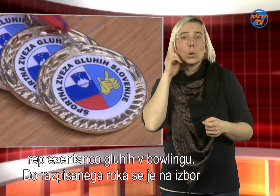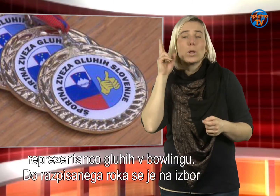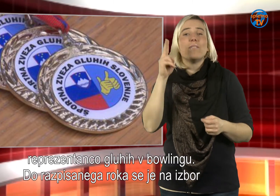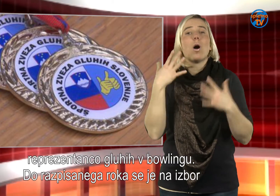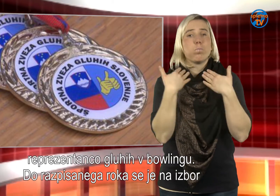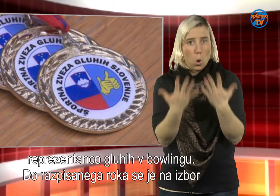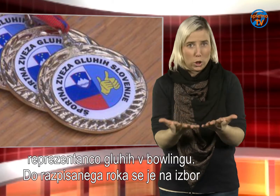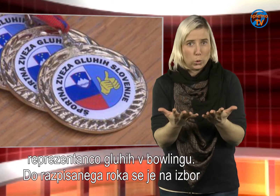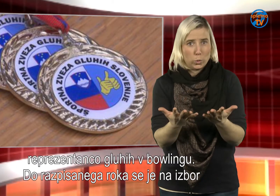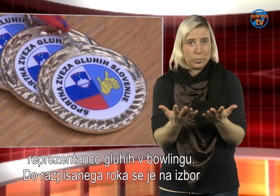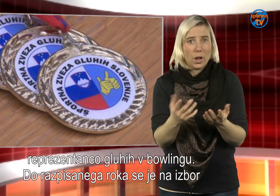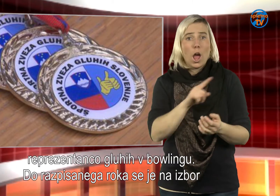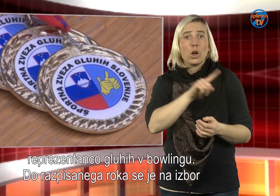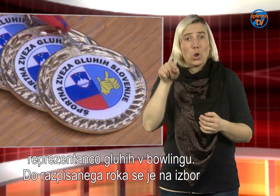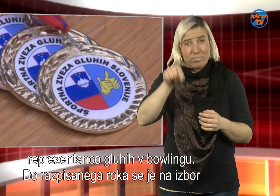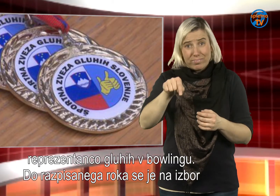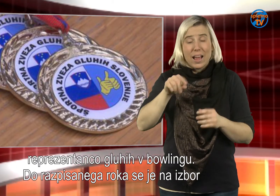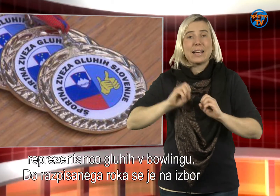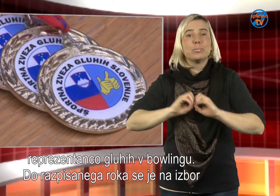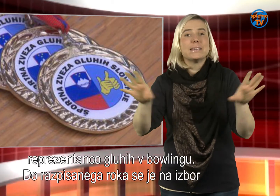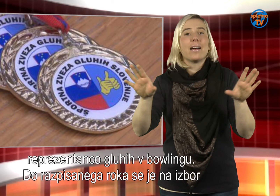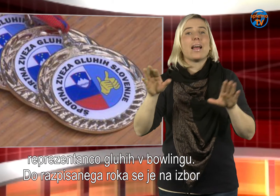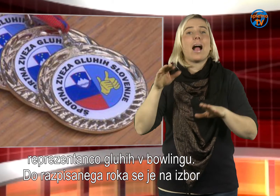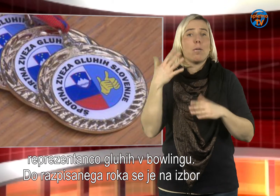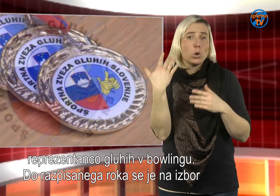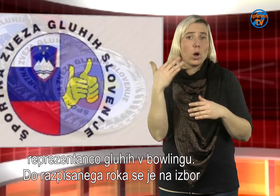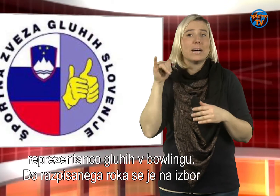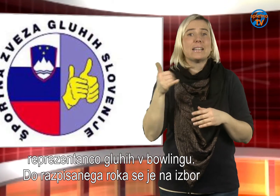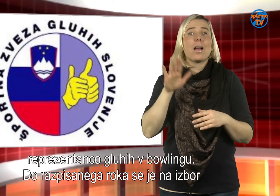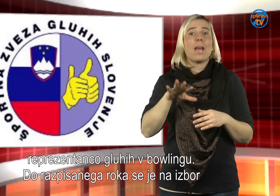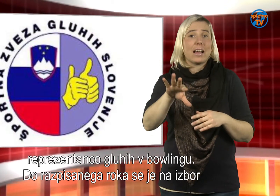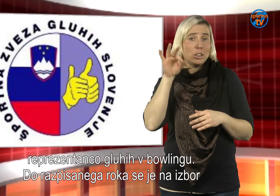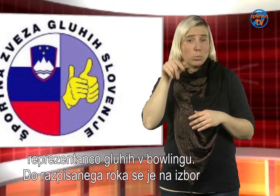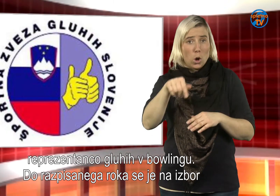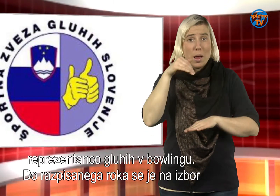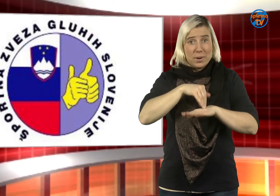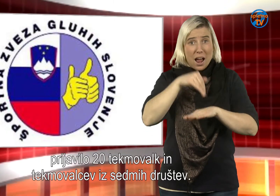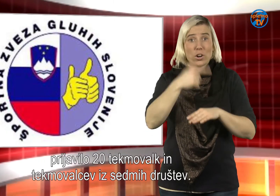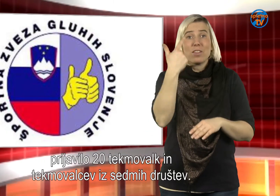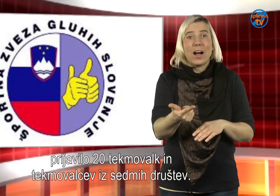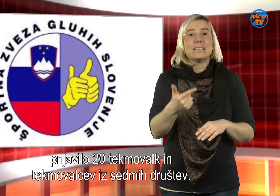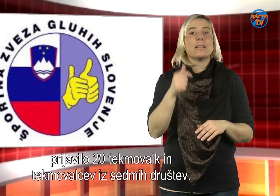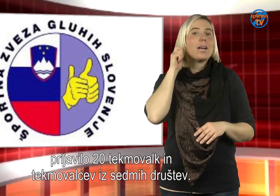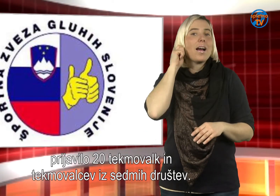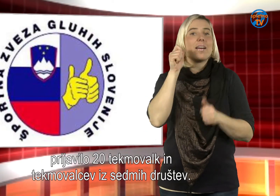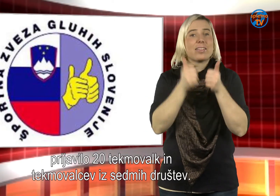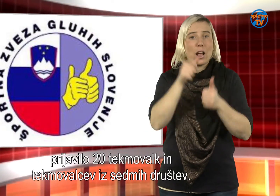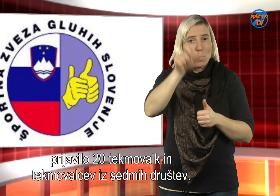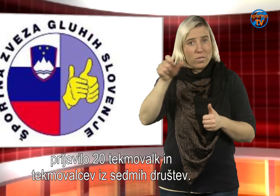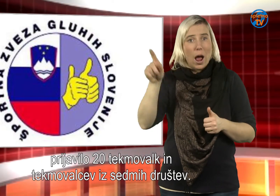bowlingu. Do razpisanega roka se je na izbor prijavilo 20 tekmovalk in tekmovalcev iz 7